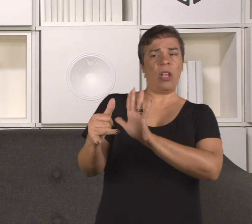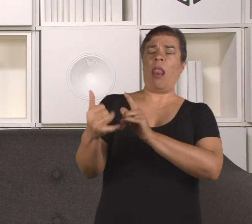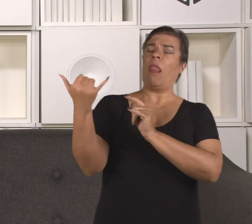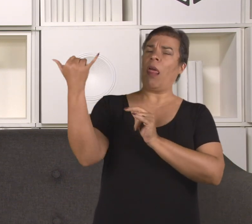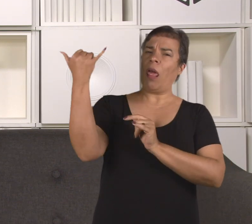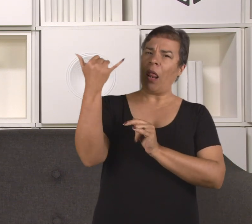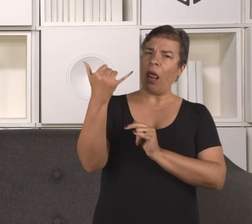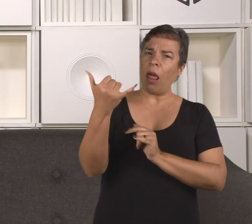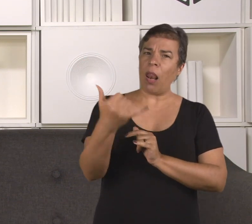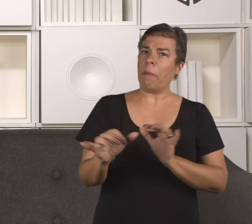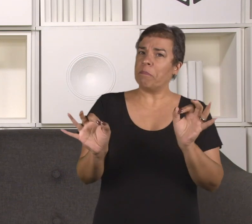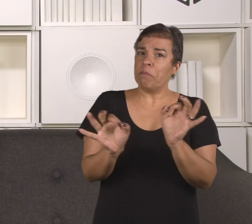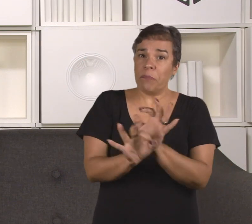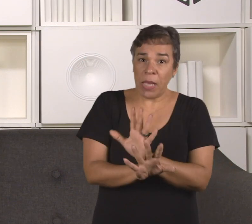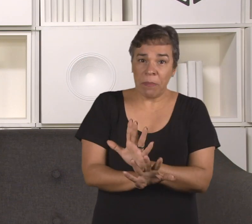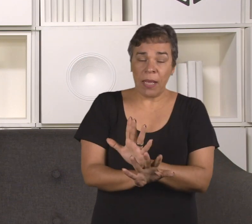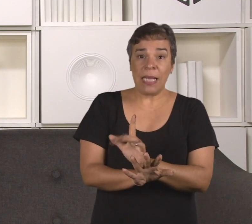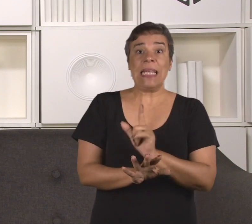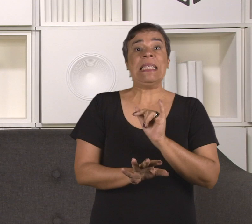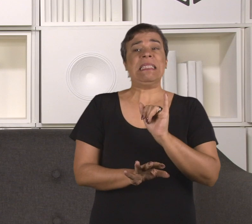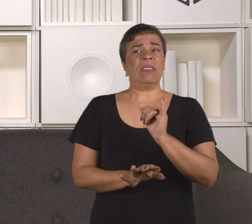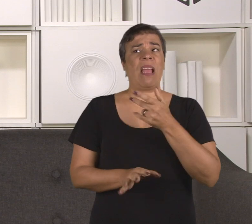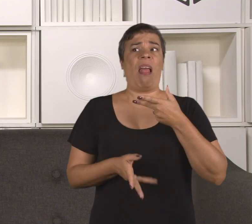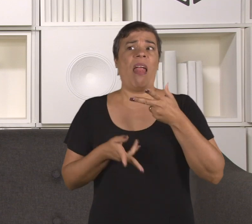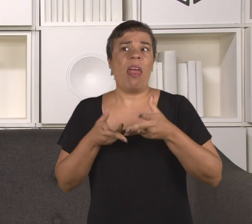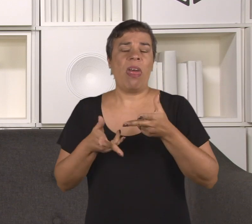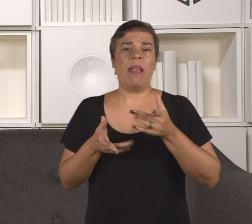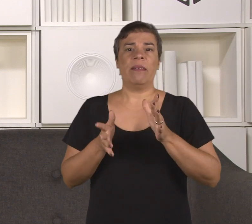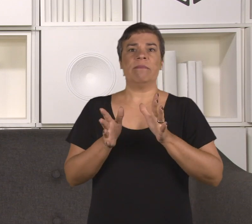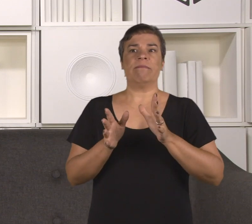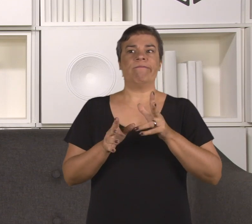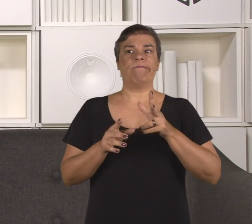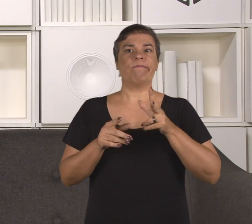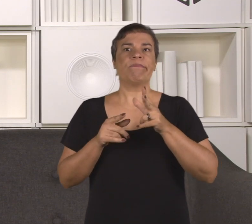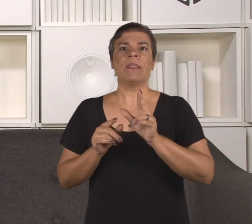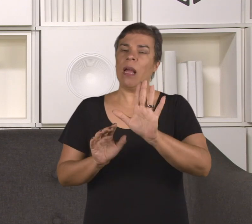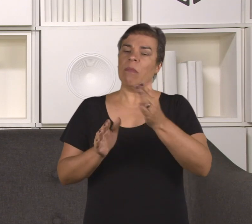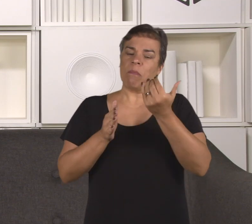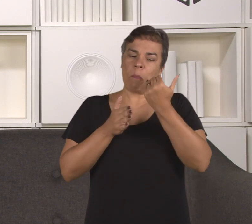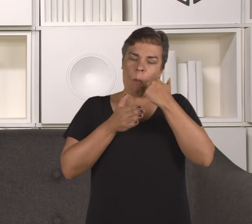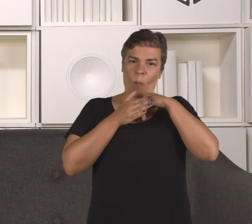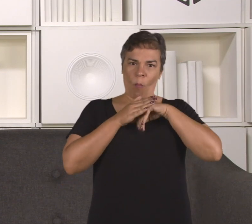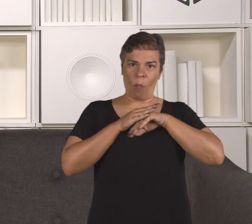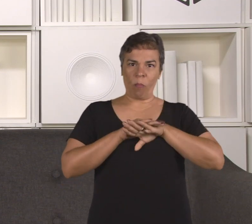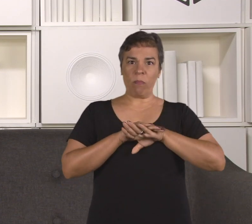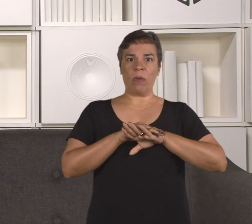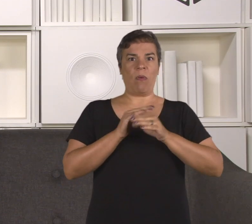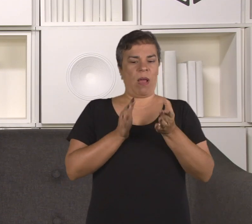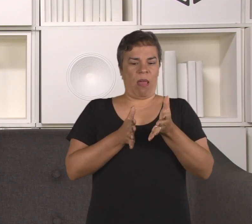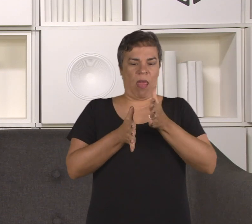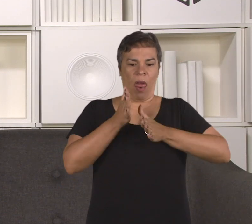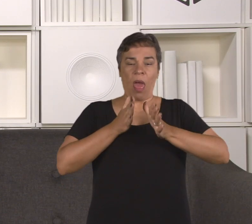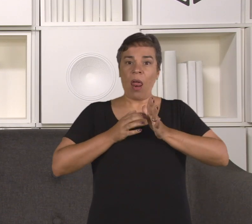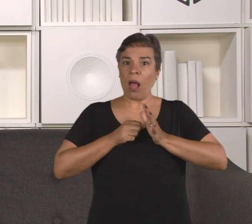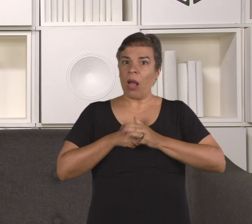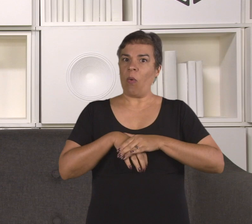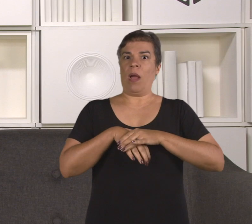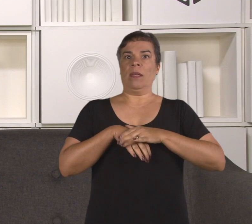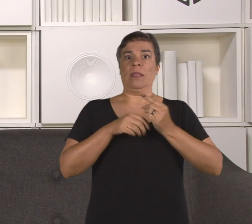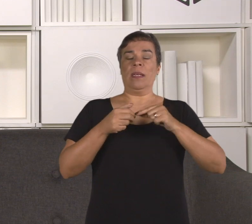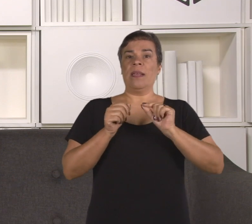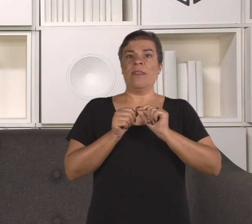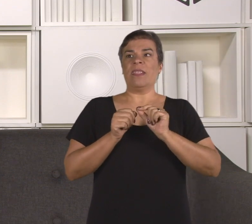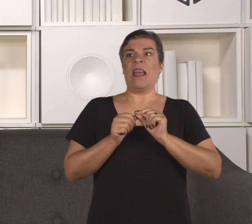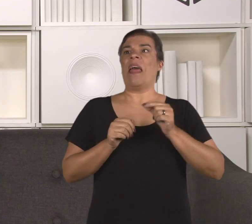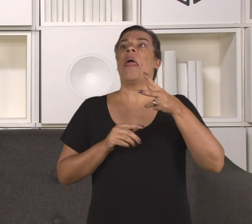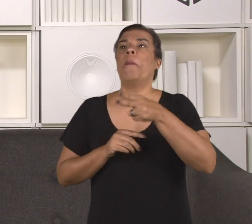fim. Se você tiver uma observação, um comentário, alguma coisa, guarde, espere, não fique interrompendo, não faça a